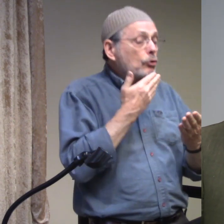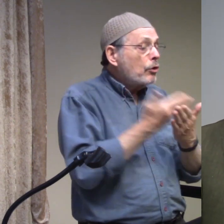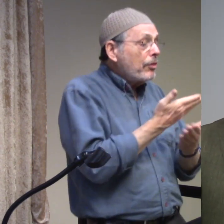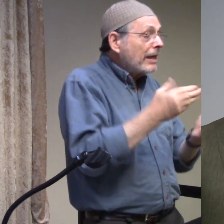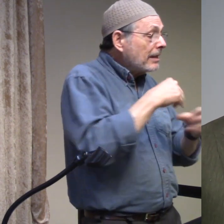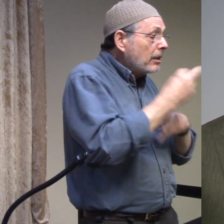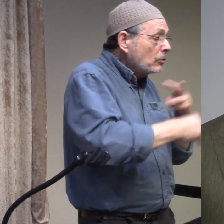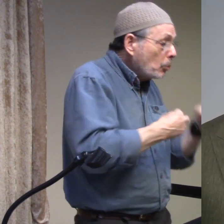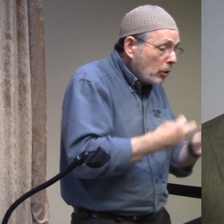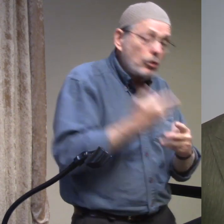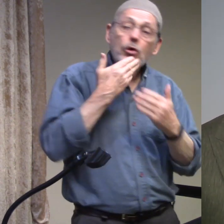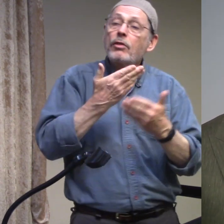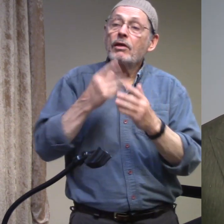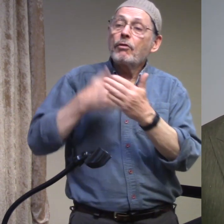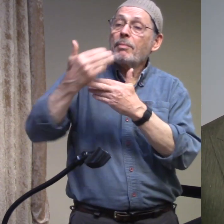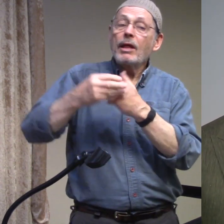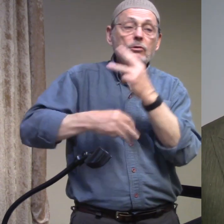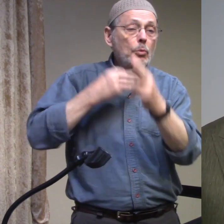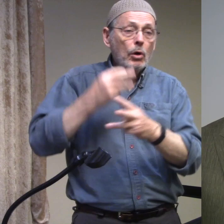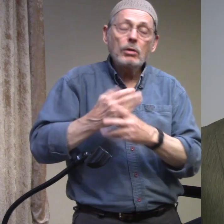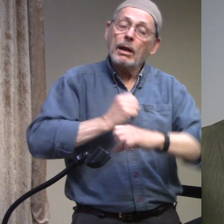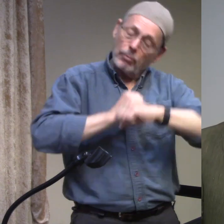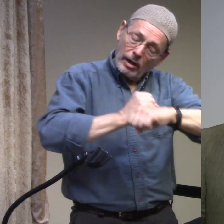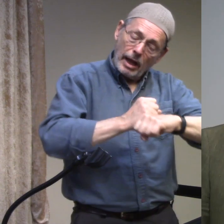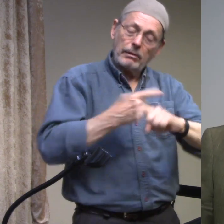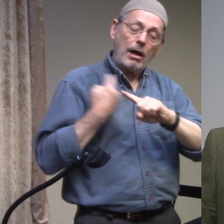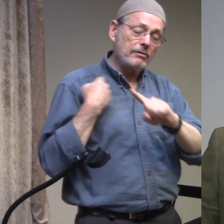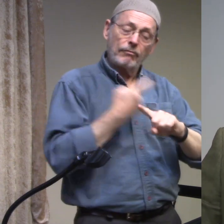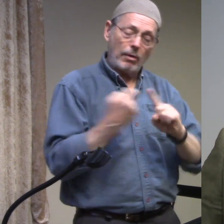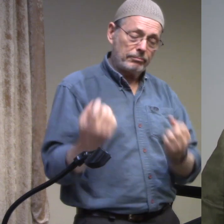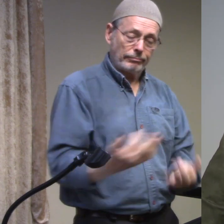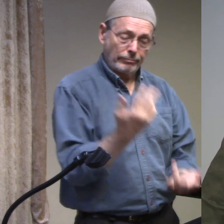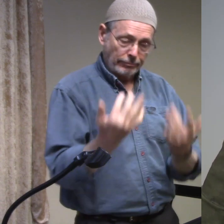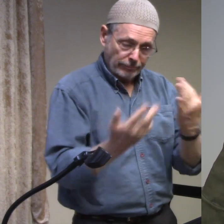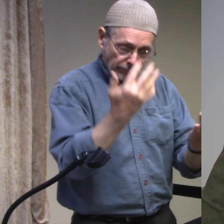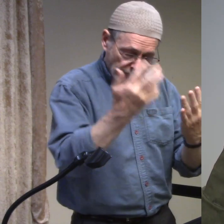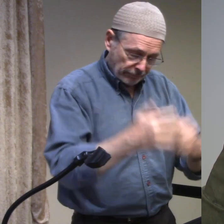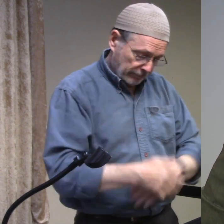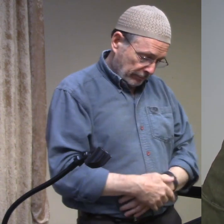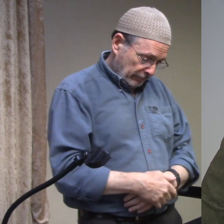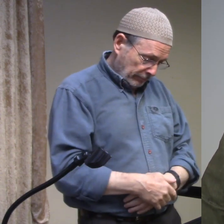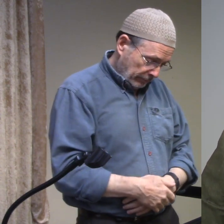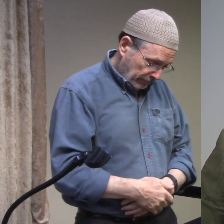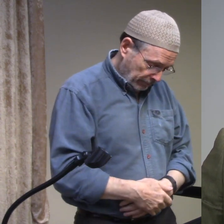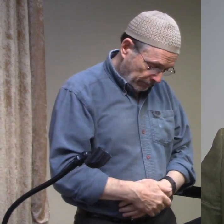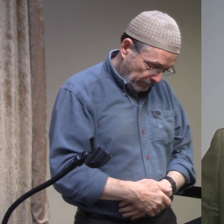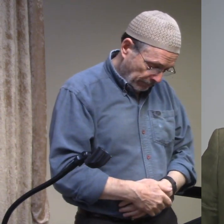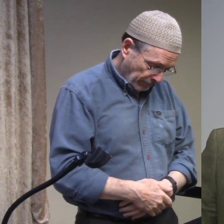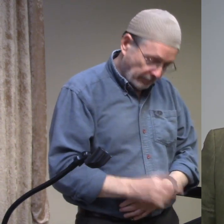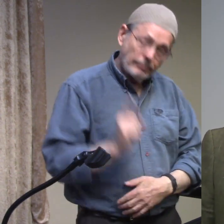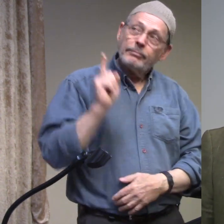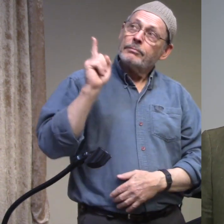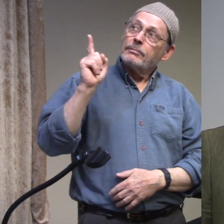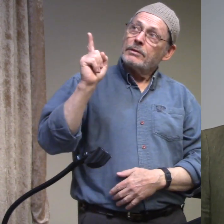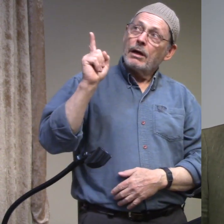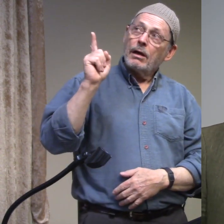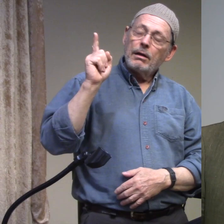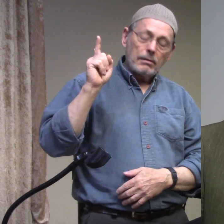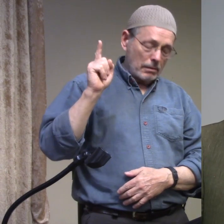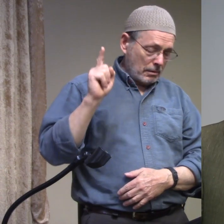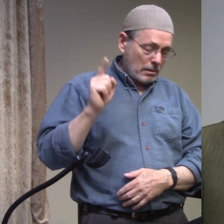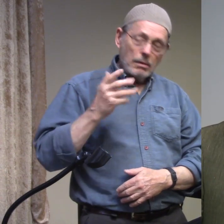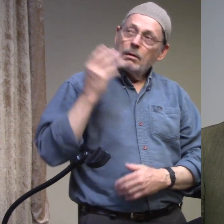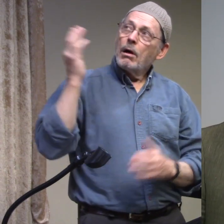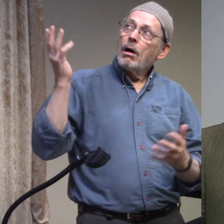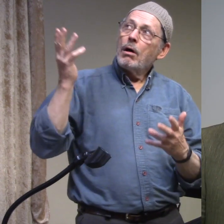world, and protect us from the torment of the fire. وَلَكِنْ عَفِيَتَكَ أَوْسَعُ لَنَا. Ya Allah,